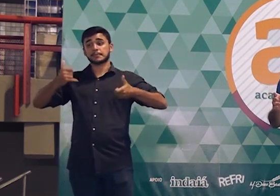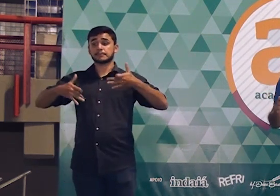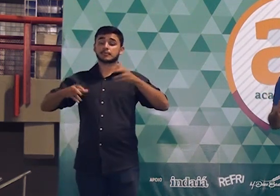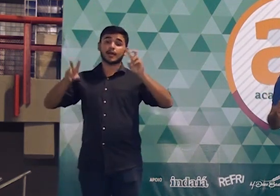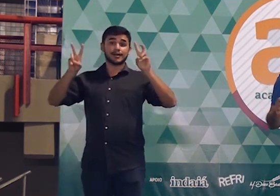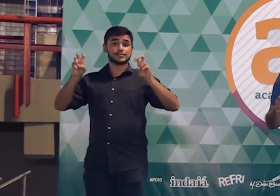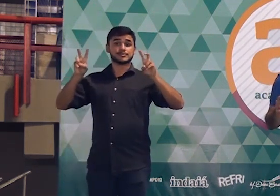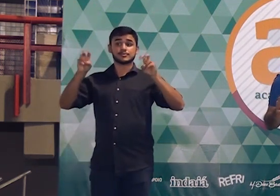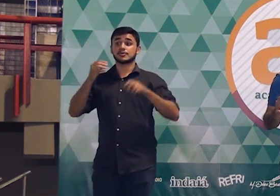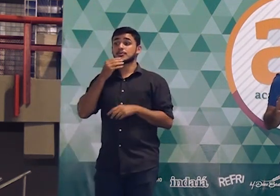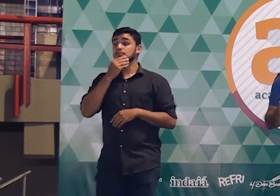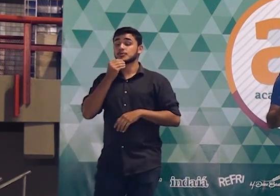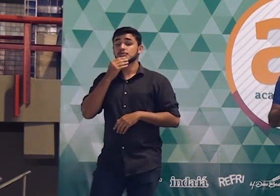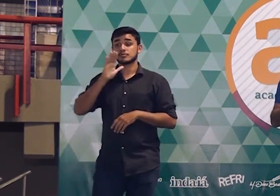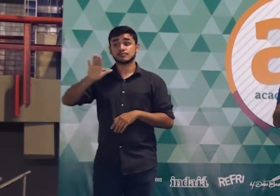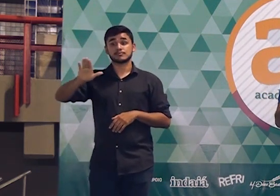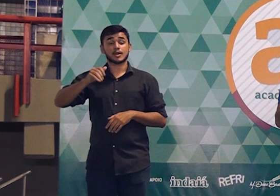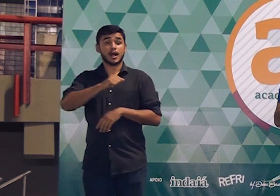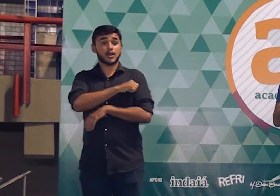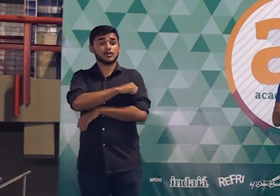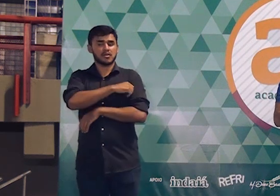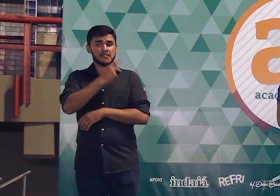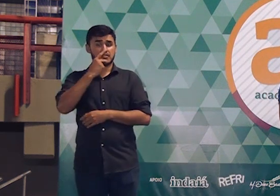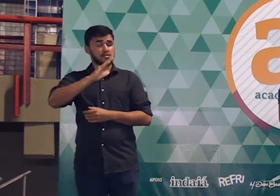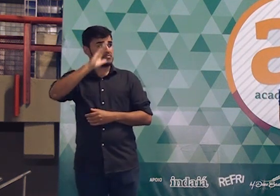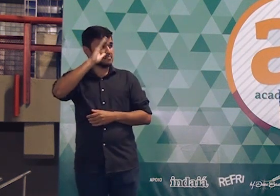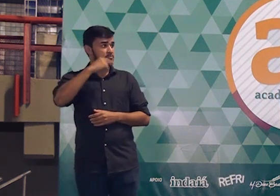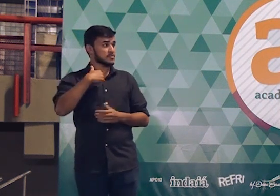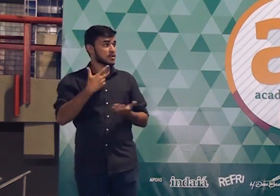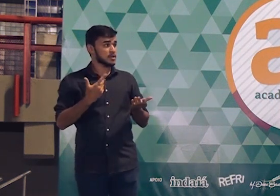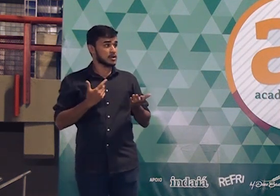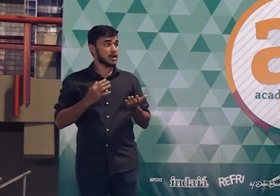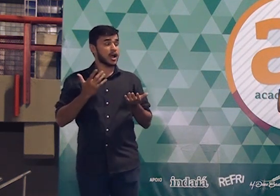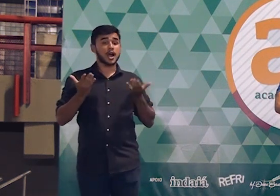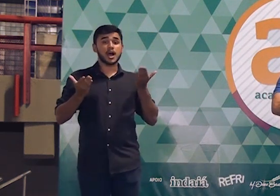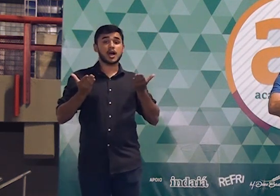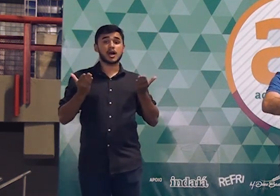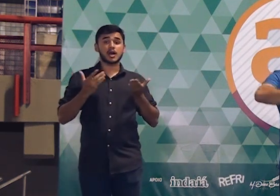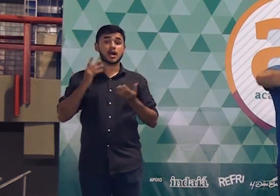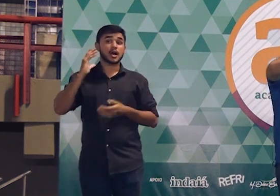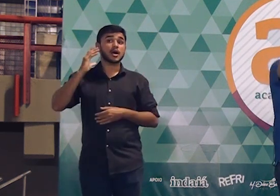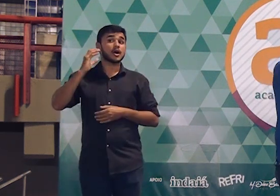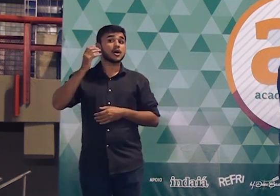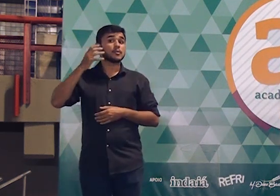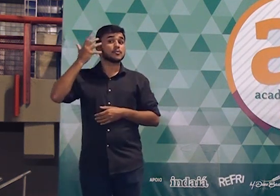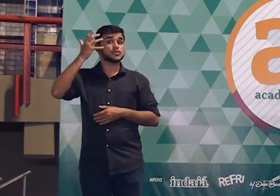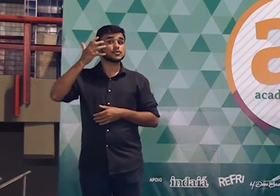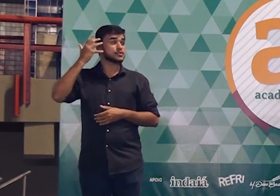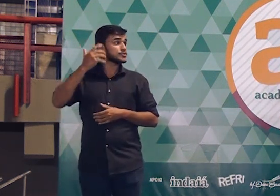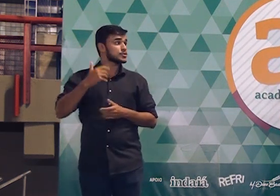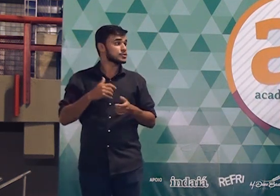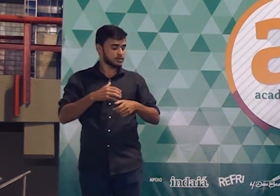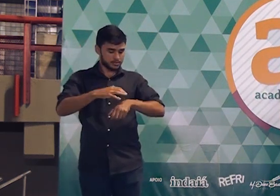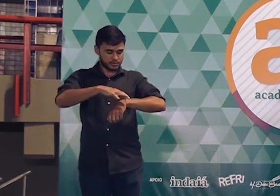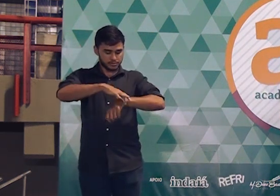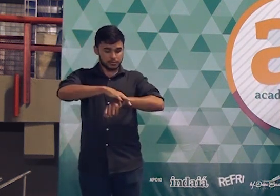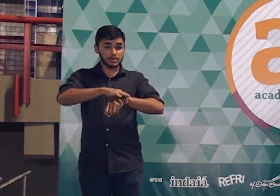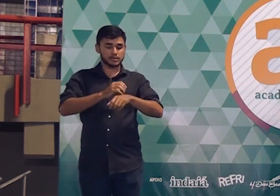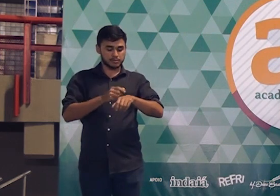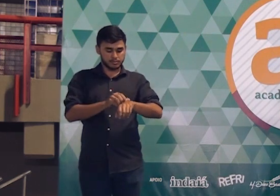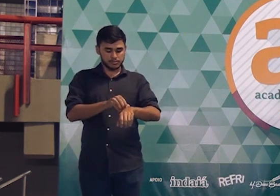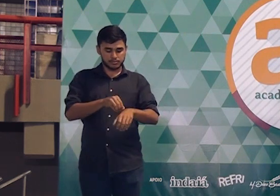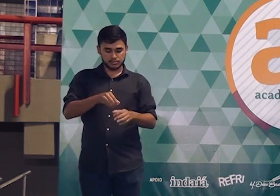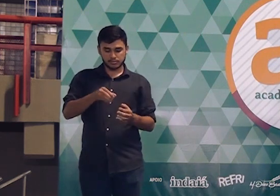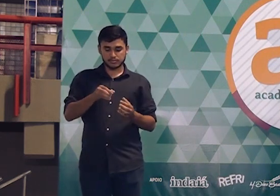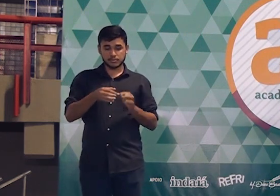sobre isso, e o aluno fez assim, ó. Professor, olha aqui onde é que eu carrego as minhas músicas agora. Aí ele pegou a pulseira do relógio dele, tirou dentro